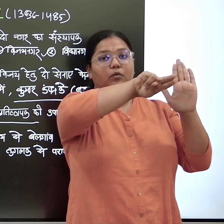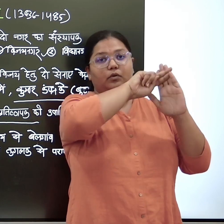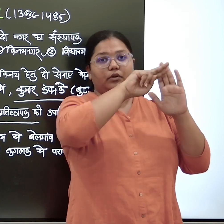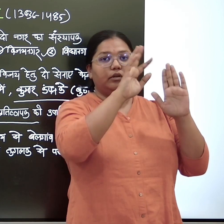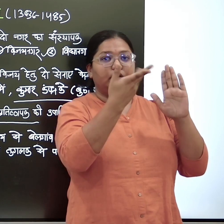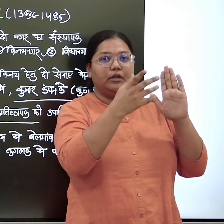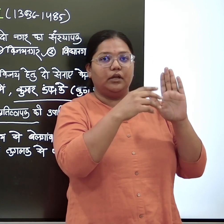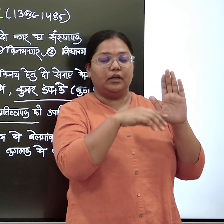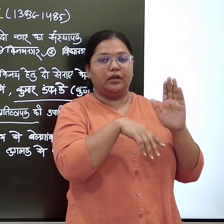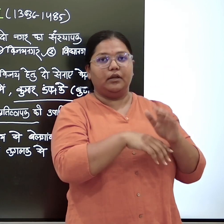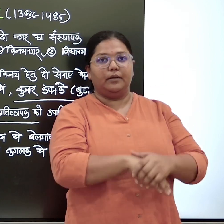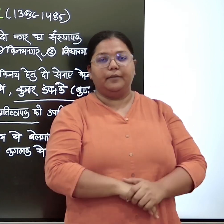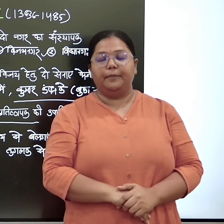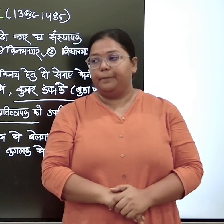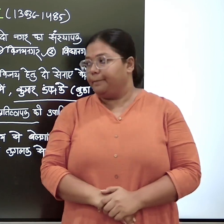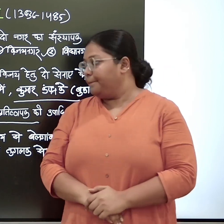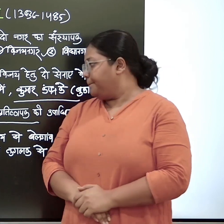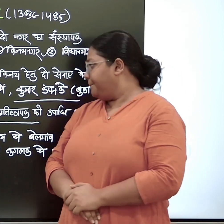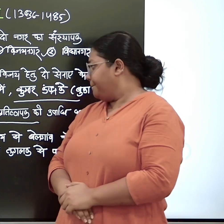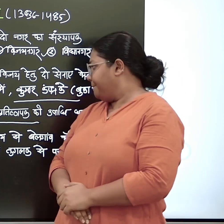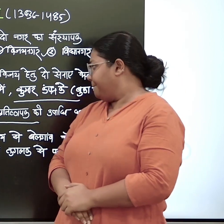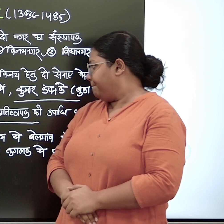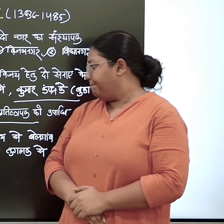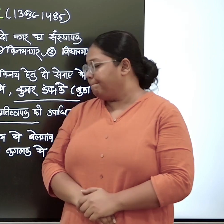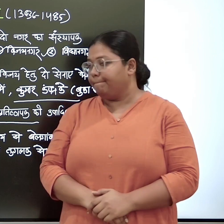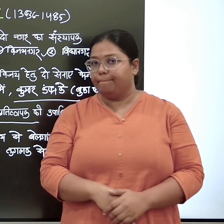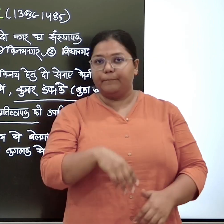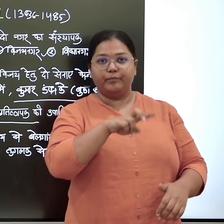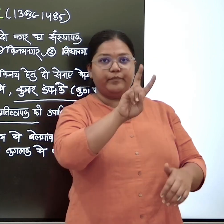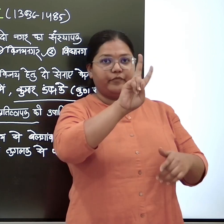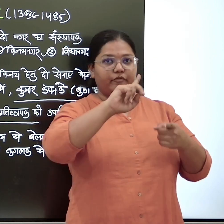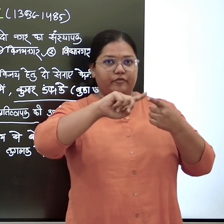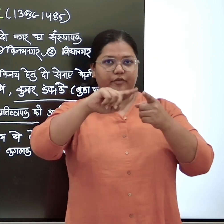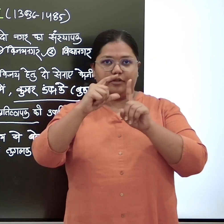करके बुक्का प्रथम, ना लिखना